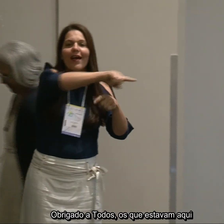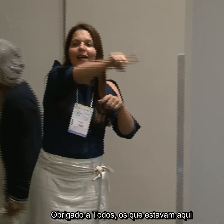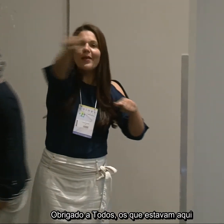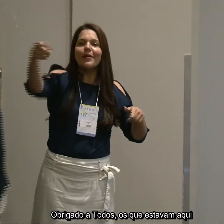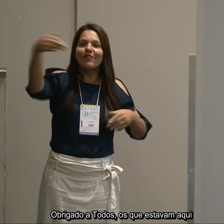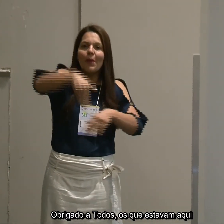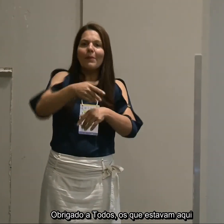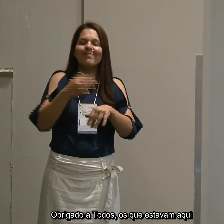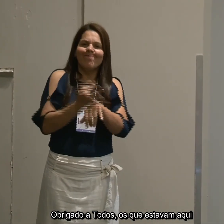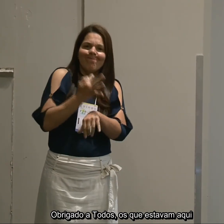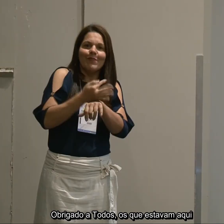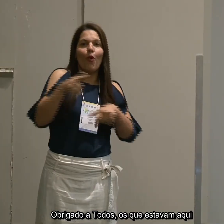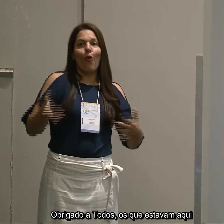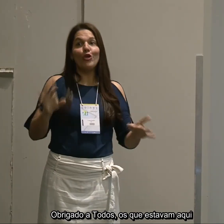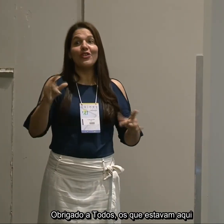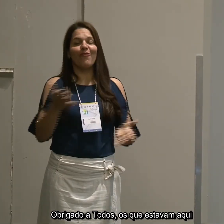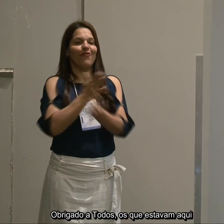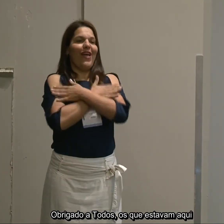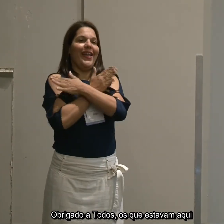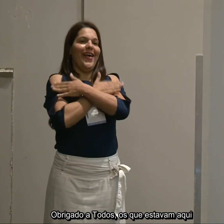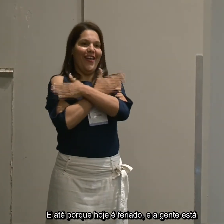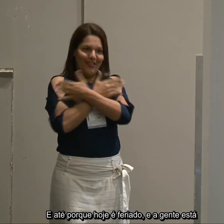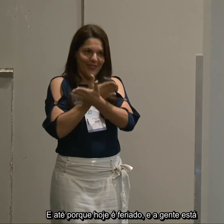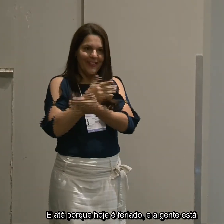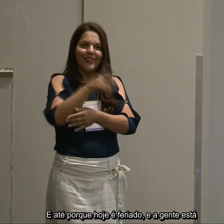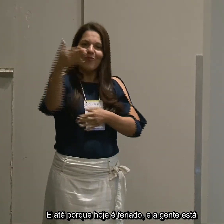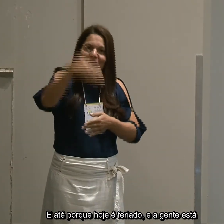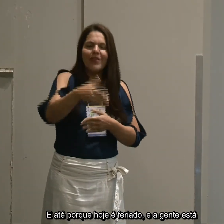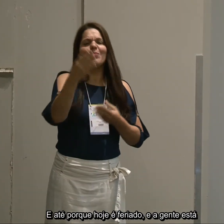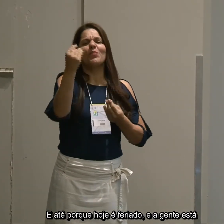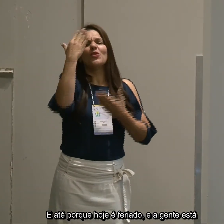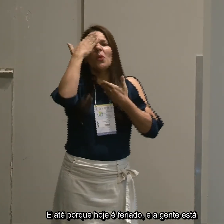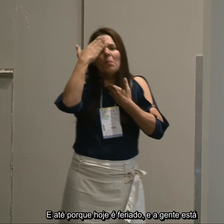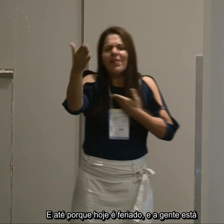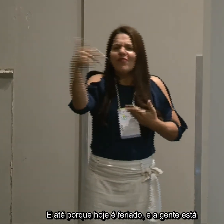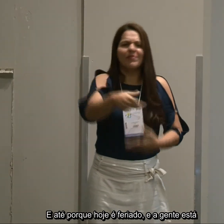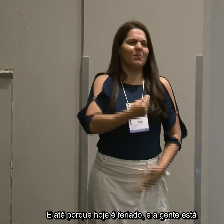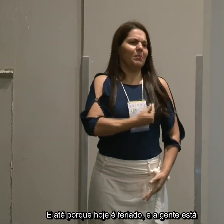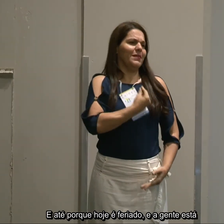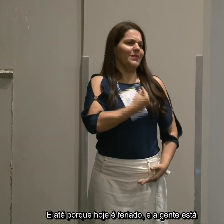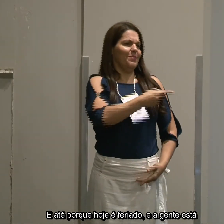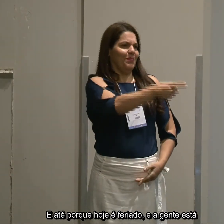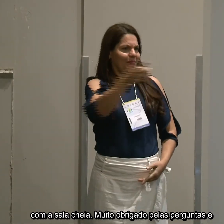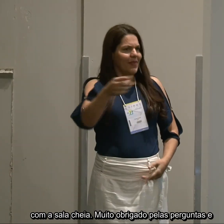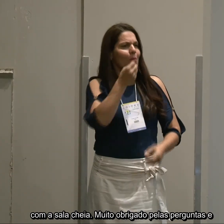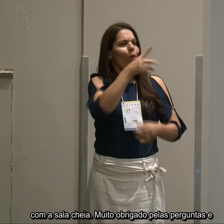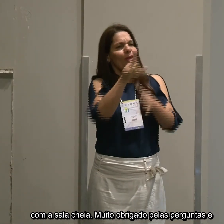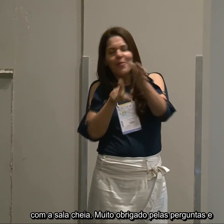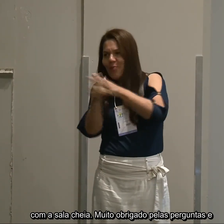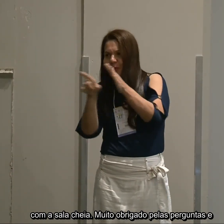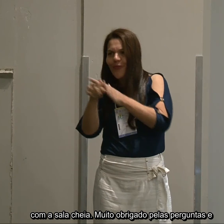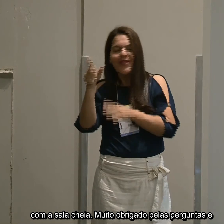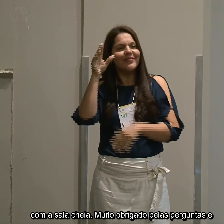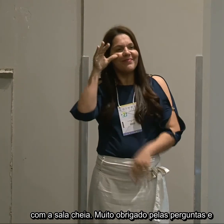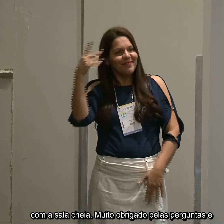Obrigada a todos os que estavam aqui. E até porque hoje é feriado, né? E a gente está aí com a sala cheia. Muito obrigado pelas